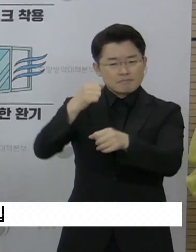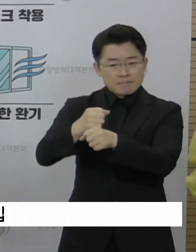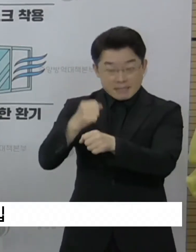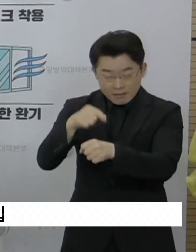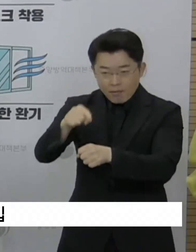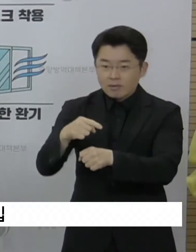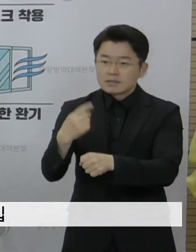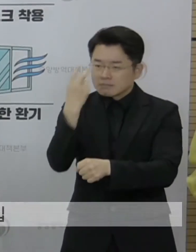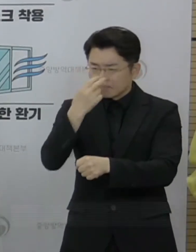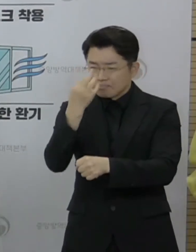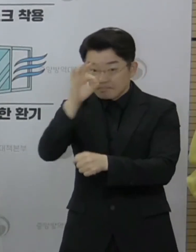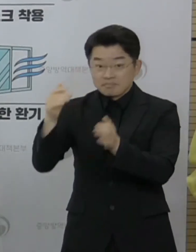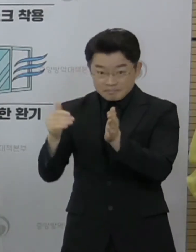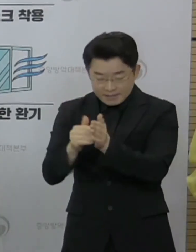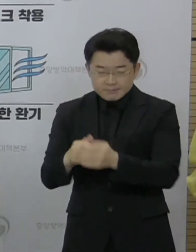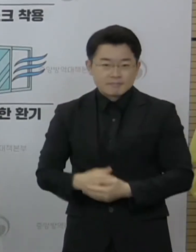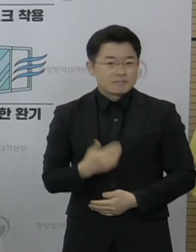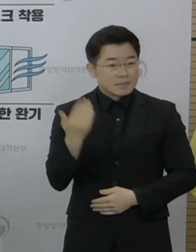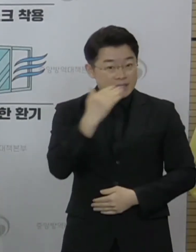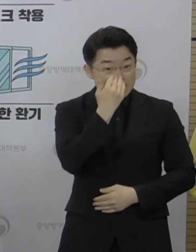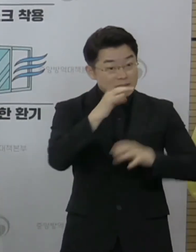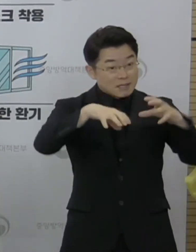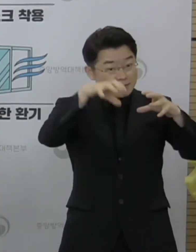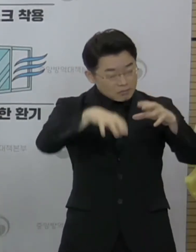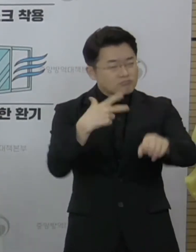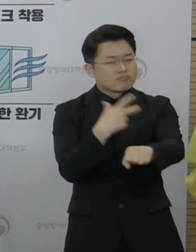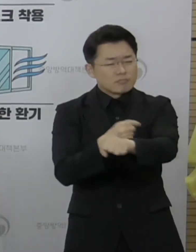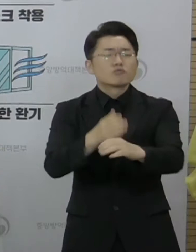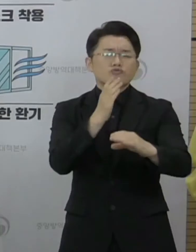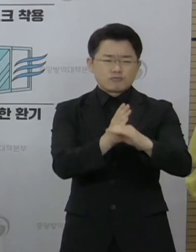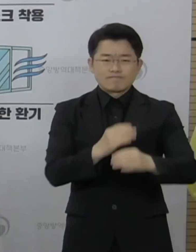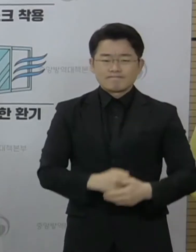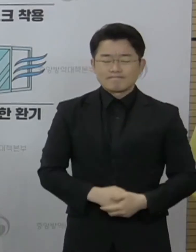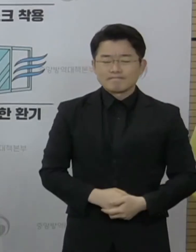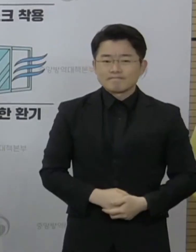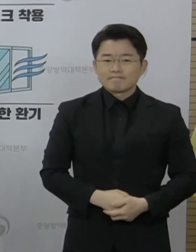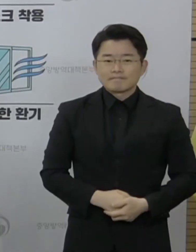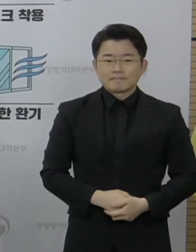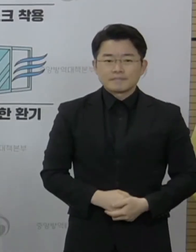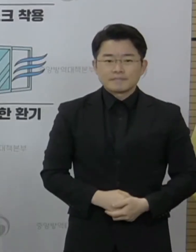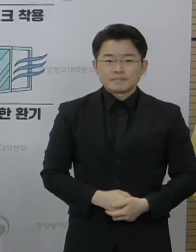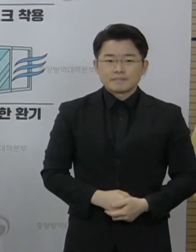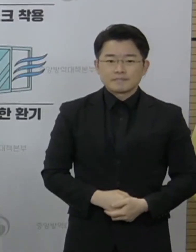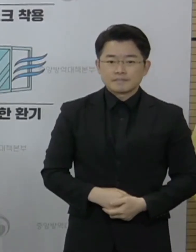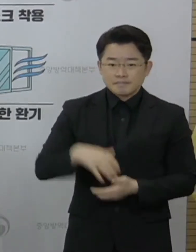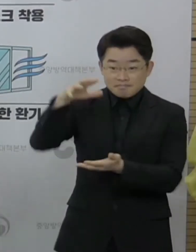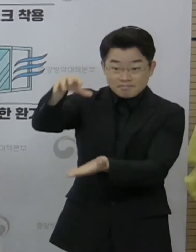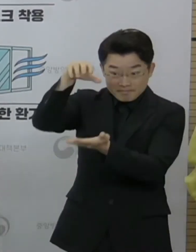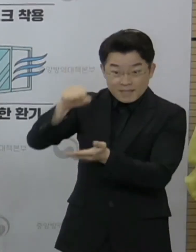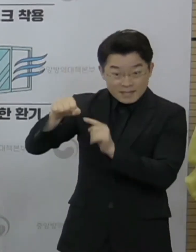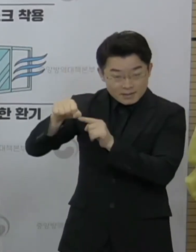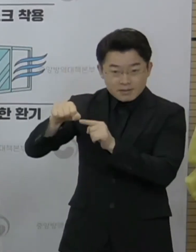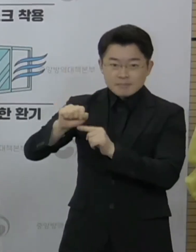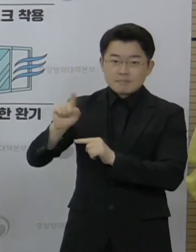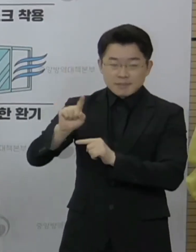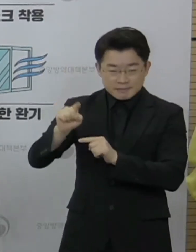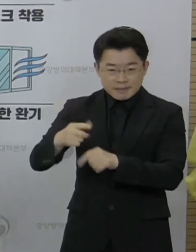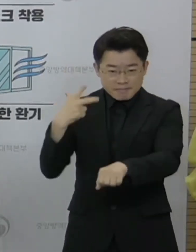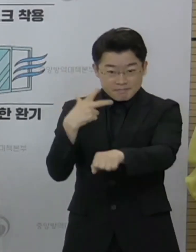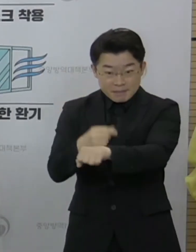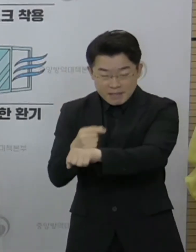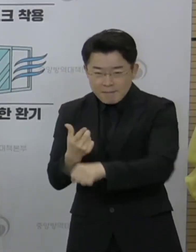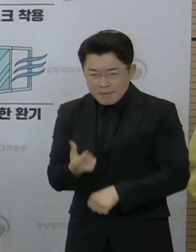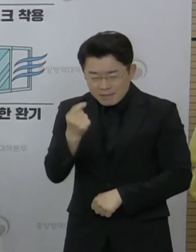이스라엘에서 도 7월 접종에 활용하고 있는 백신입니다 도착 후에 신속하게 접종 애